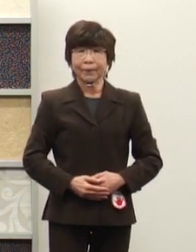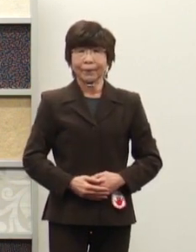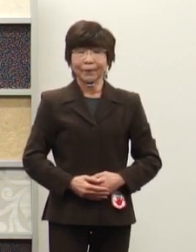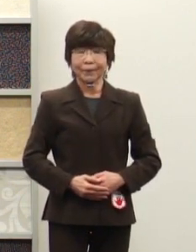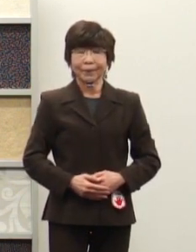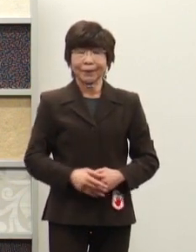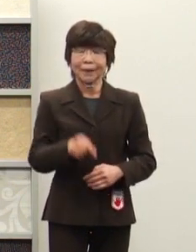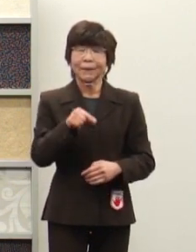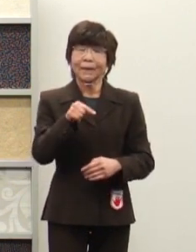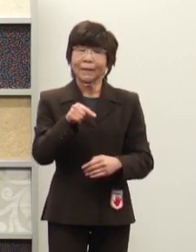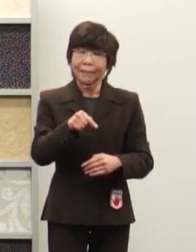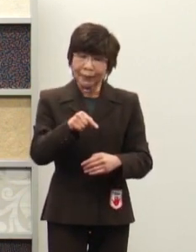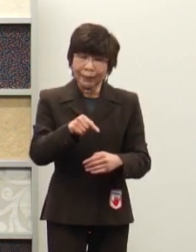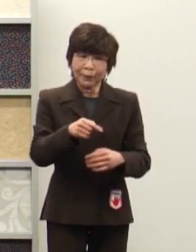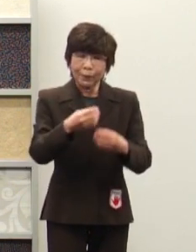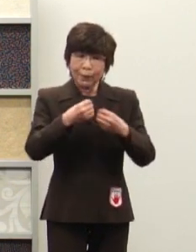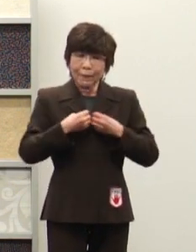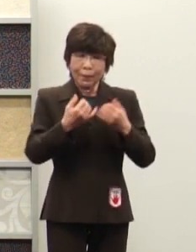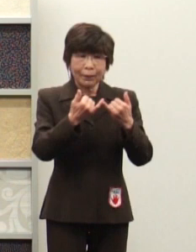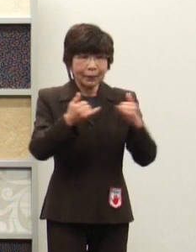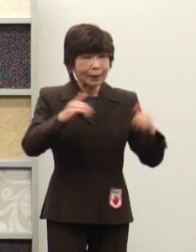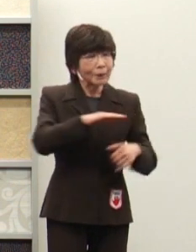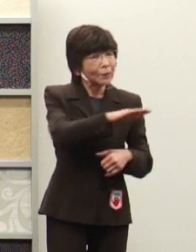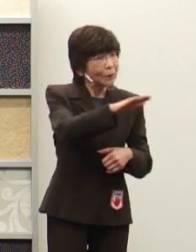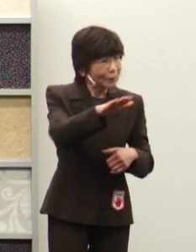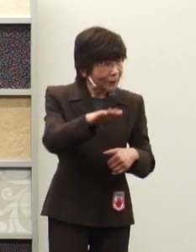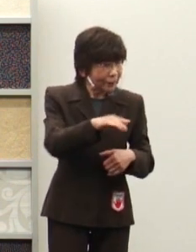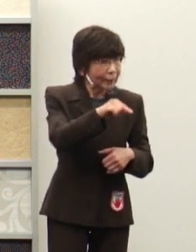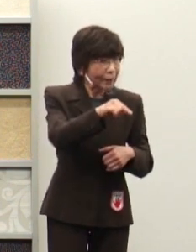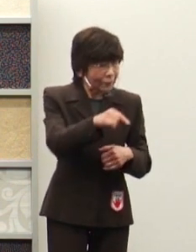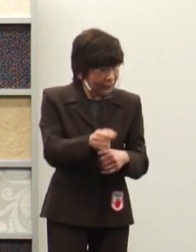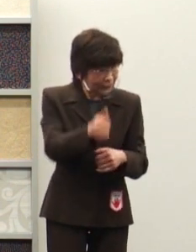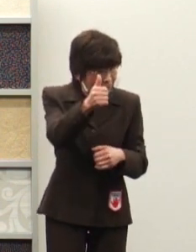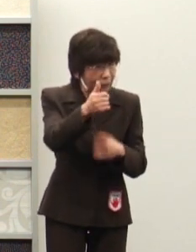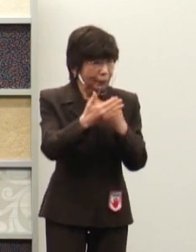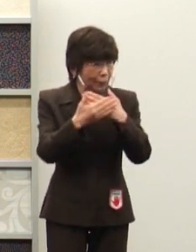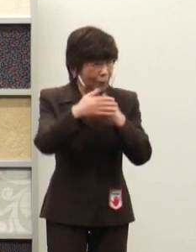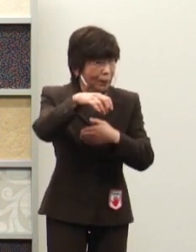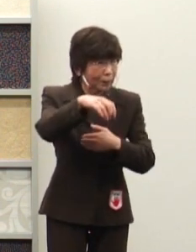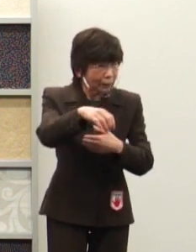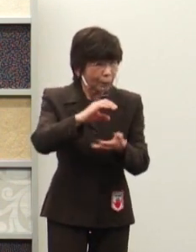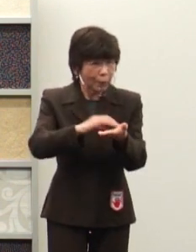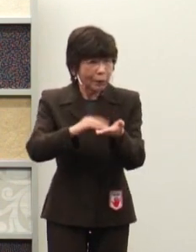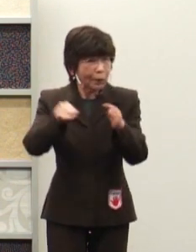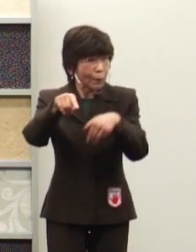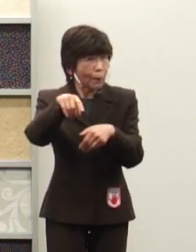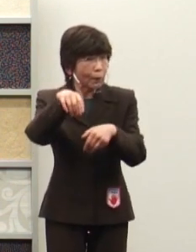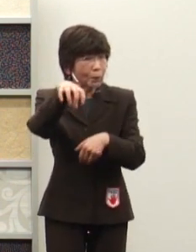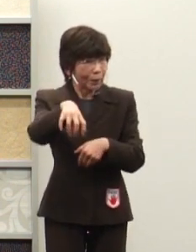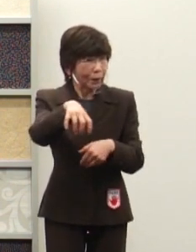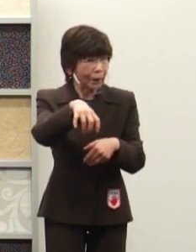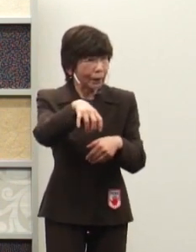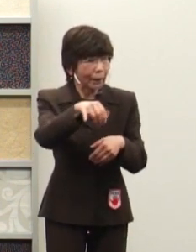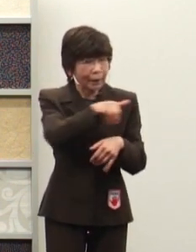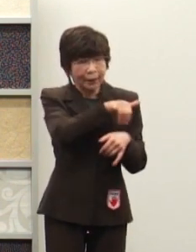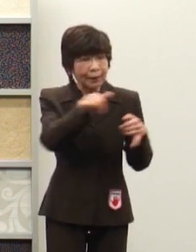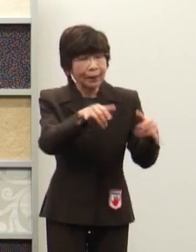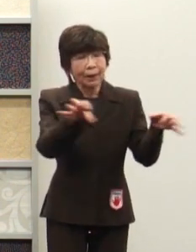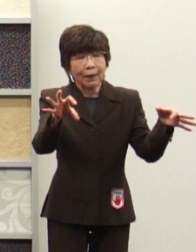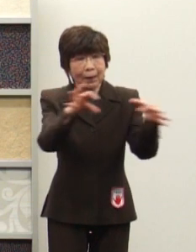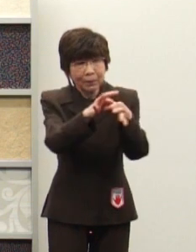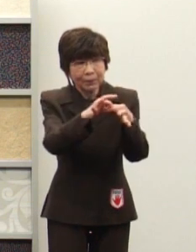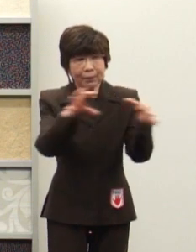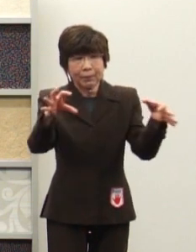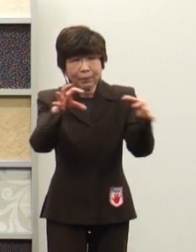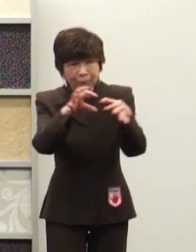全てのですね、感染された方に、医療へのアクセス、というものは少なくとも保障されている、こういう、状